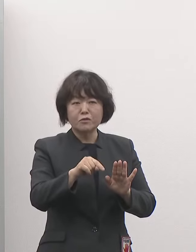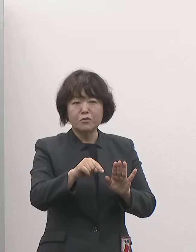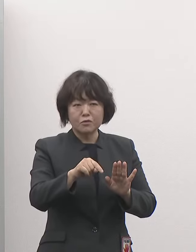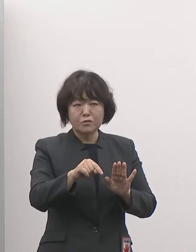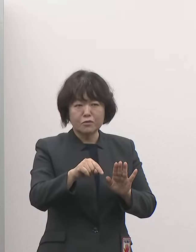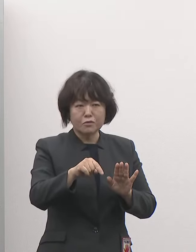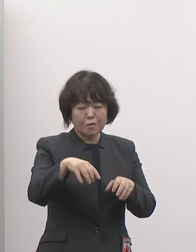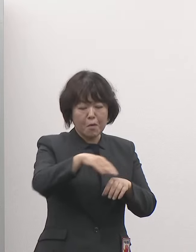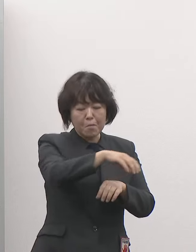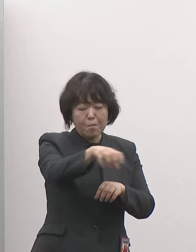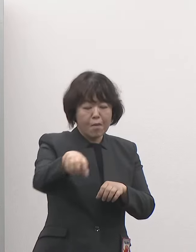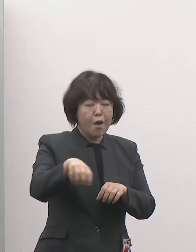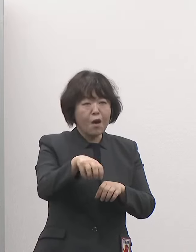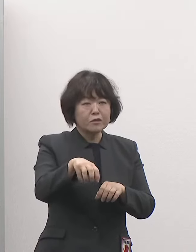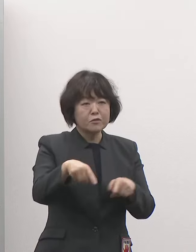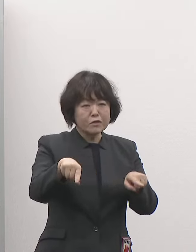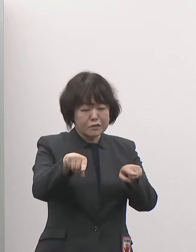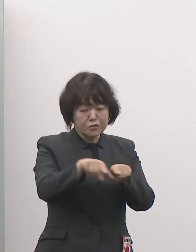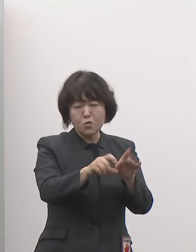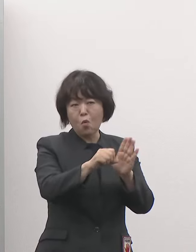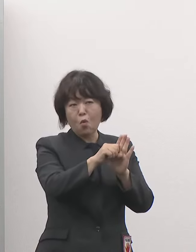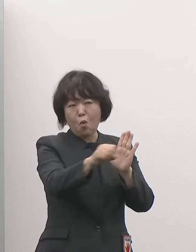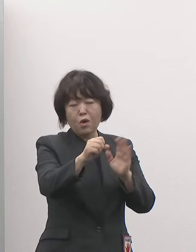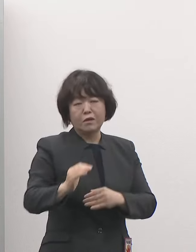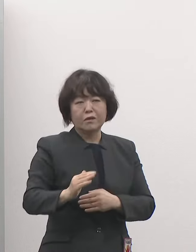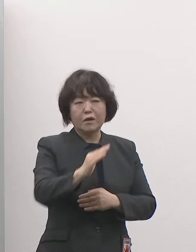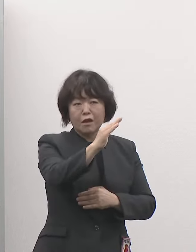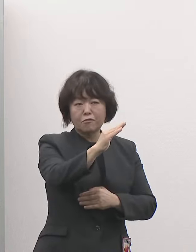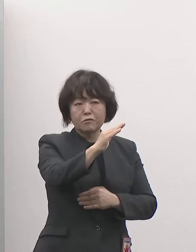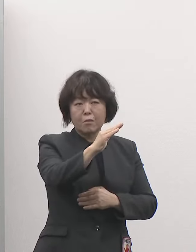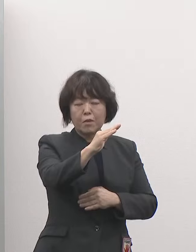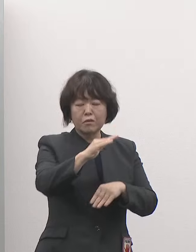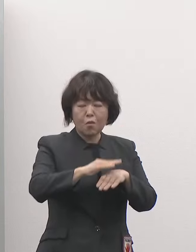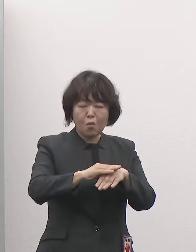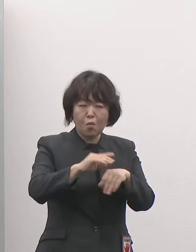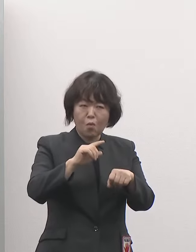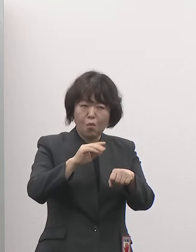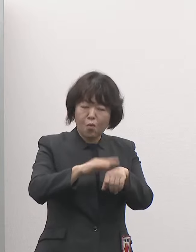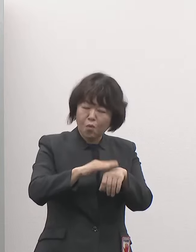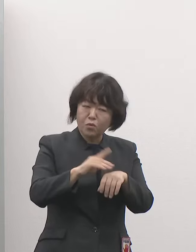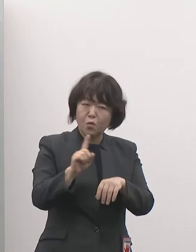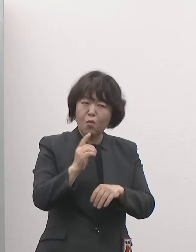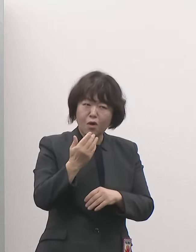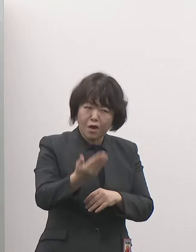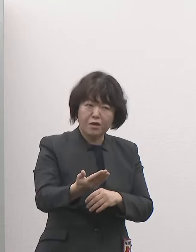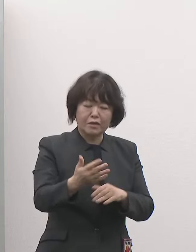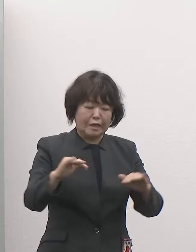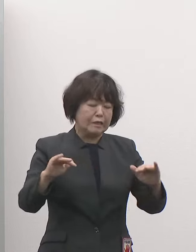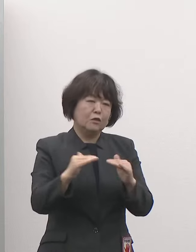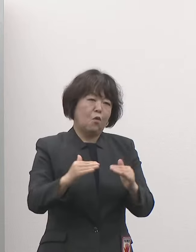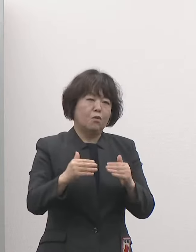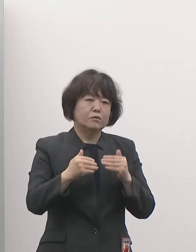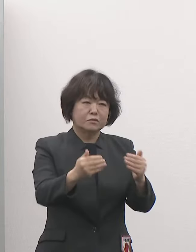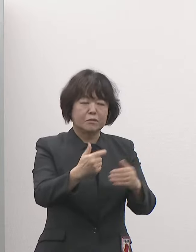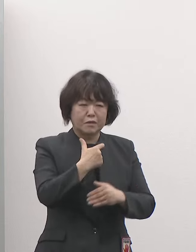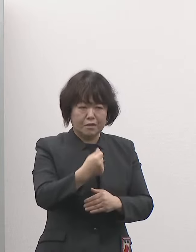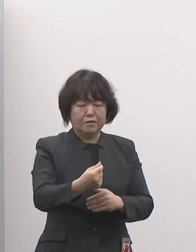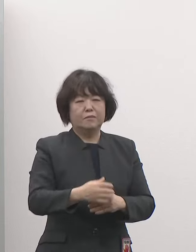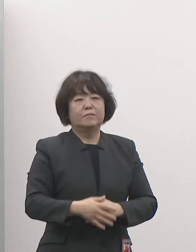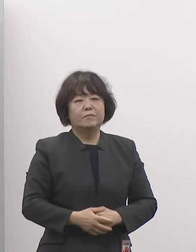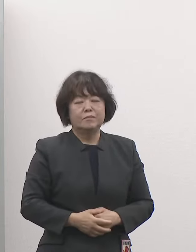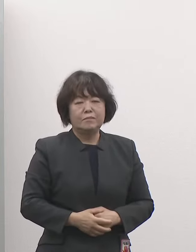隣観光資源との相乗効果を図るべくです、にはどうすればいいのか、ここもしっかりと議論をして合わせて進めていきたいと思います